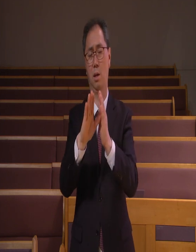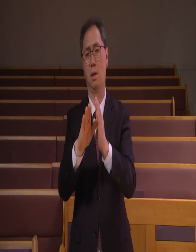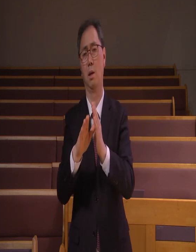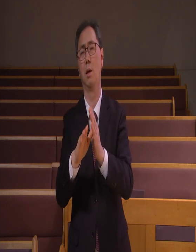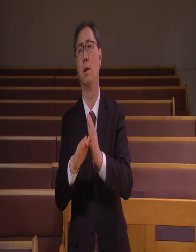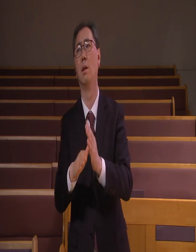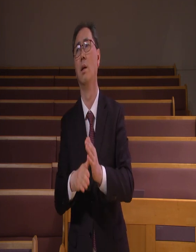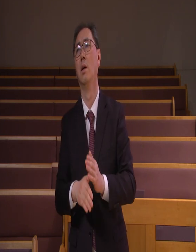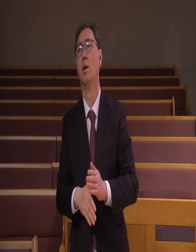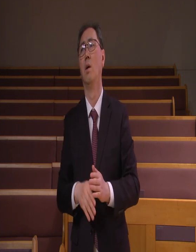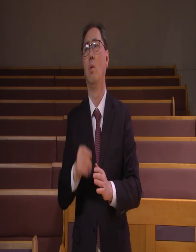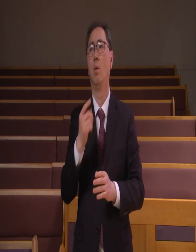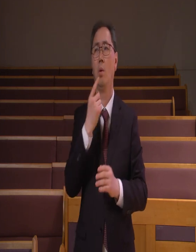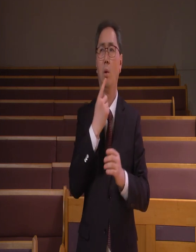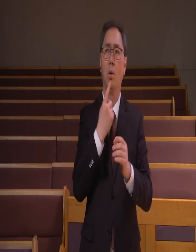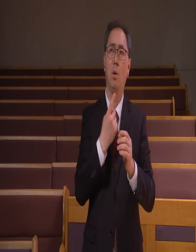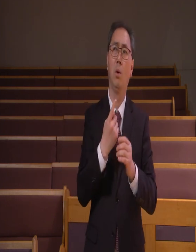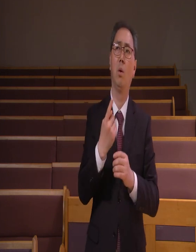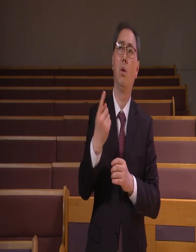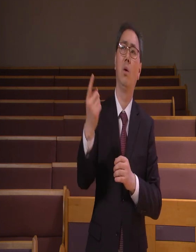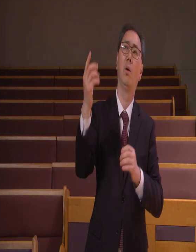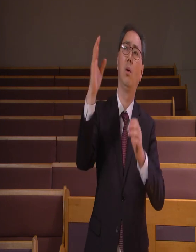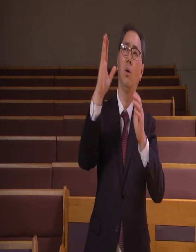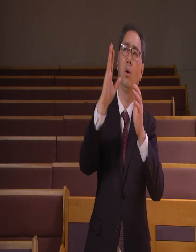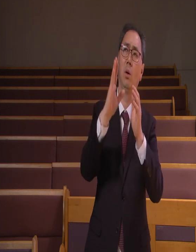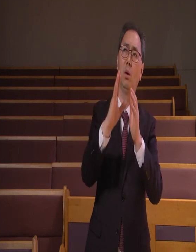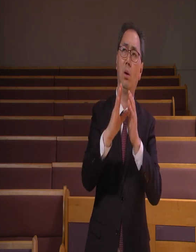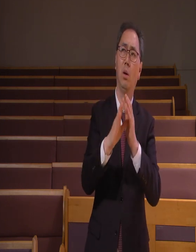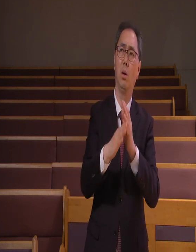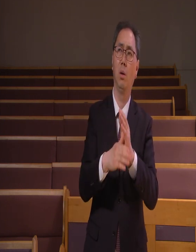달릴 때